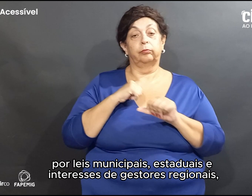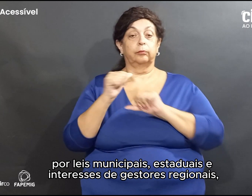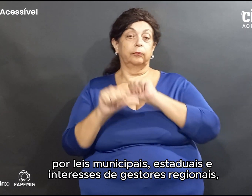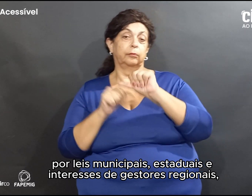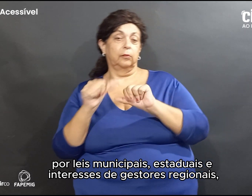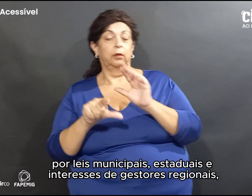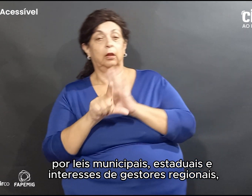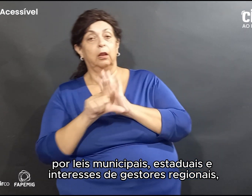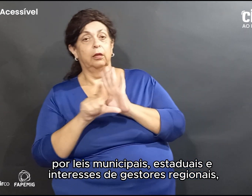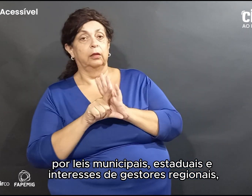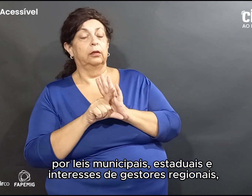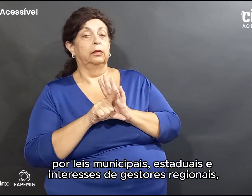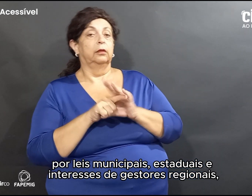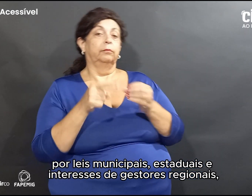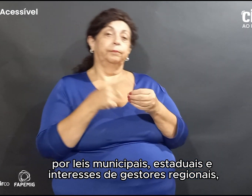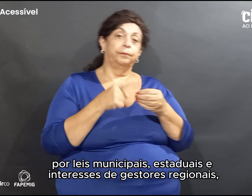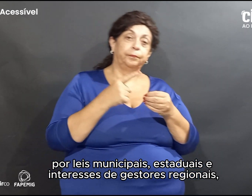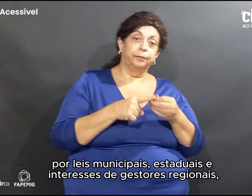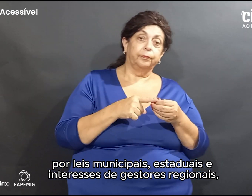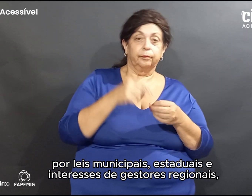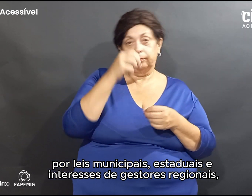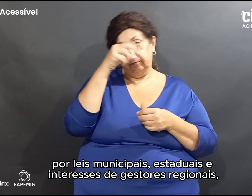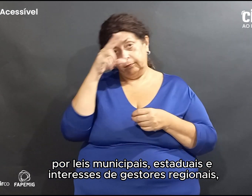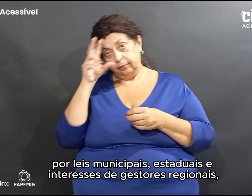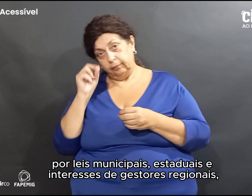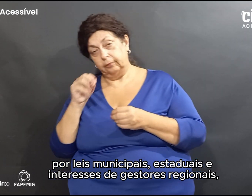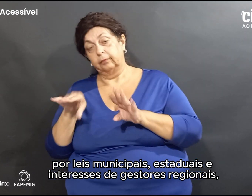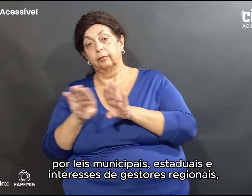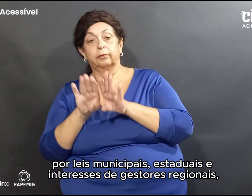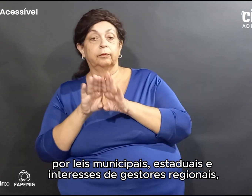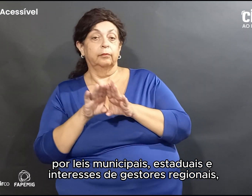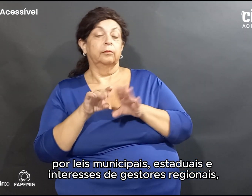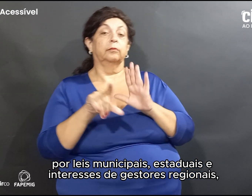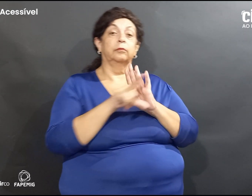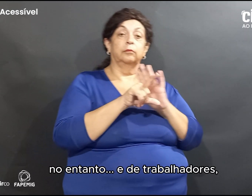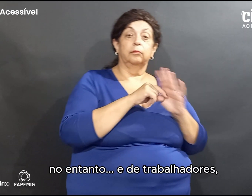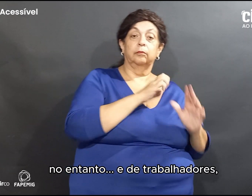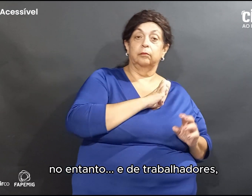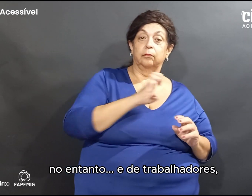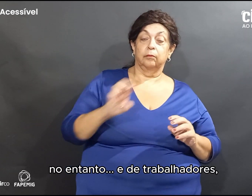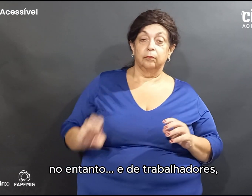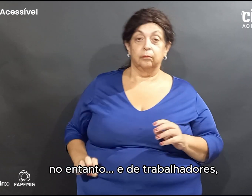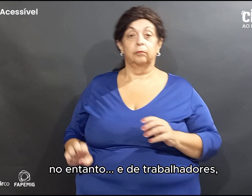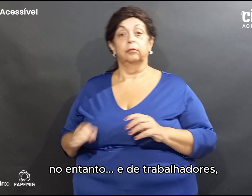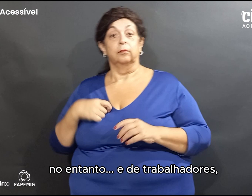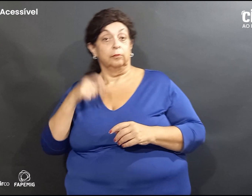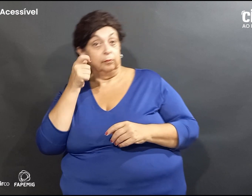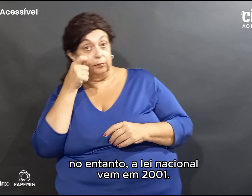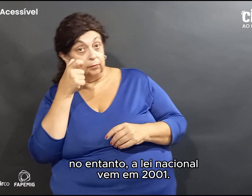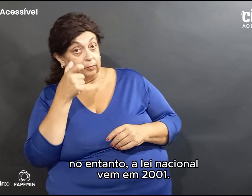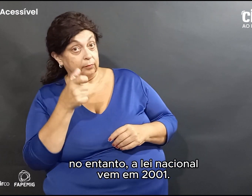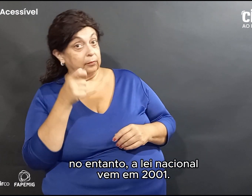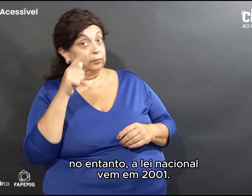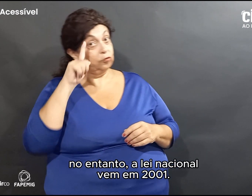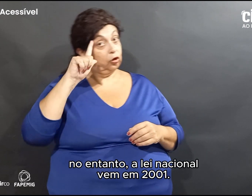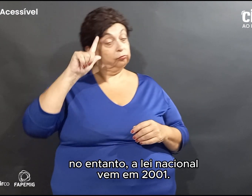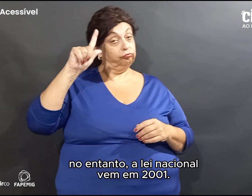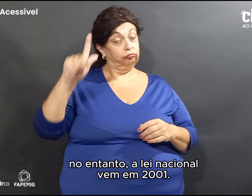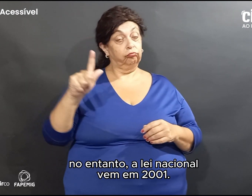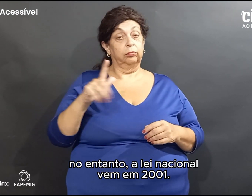municipais, estaduais e interesses de gestores, né, regionais. No entanto, e de trabalhadores. No entanto, a lei